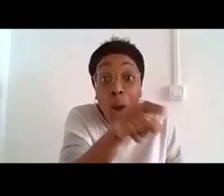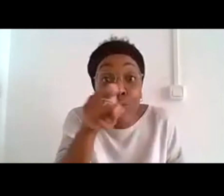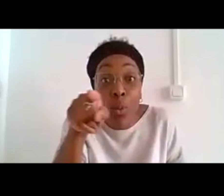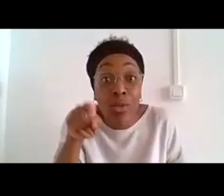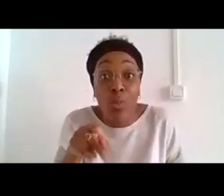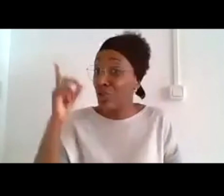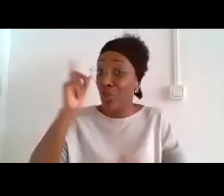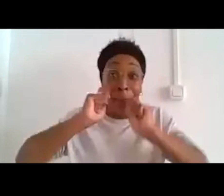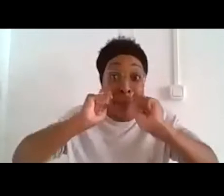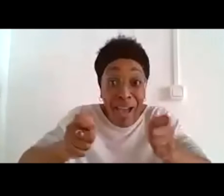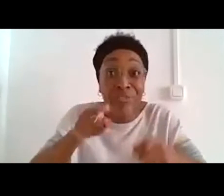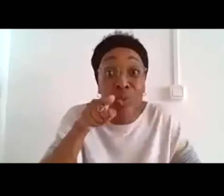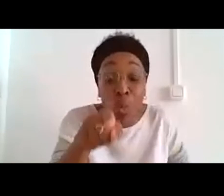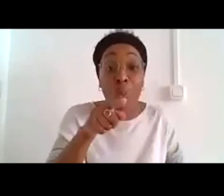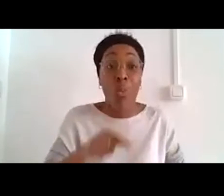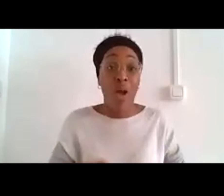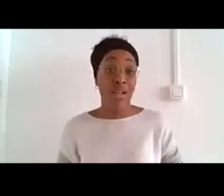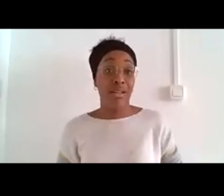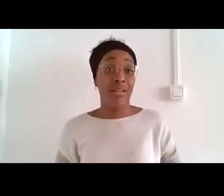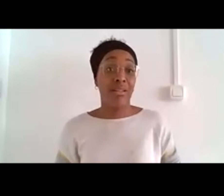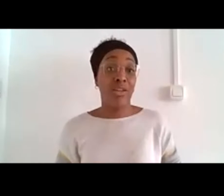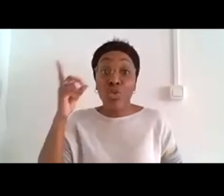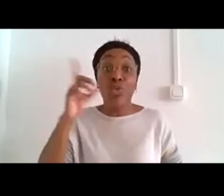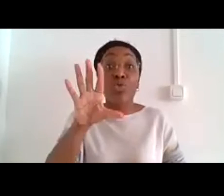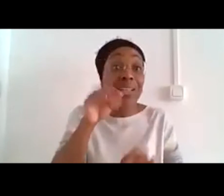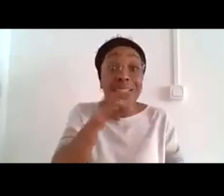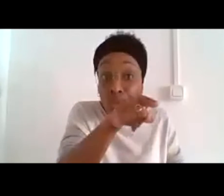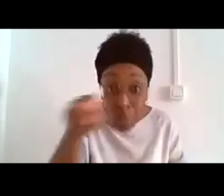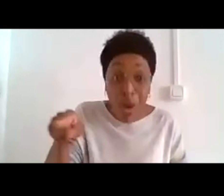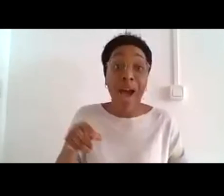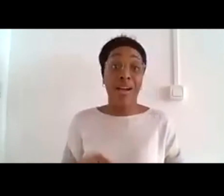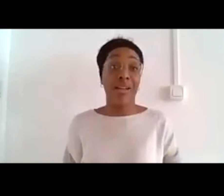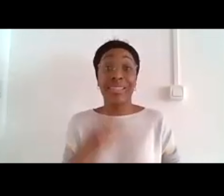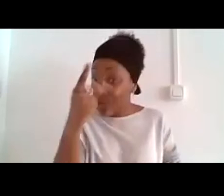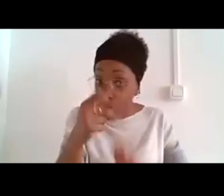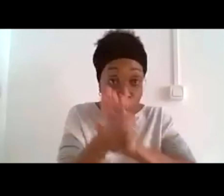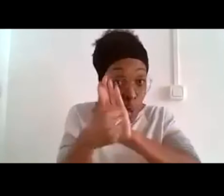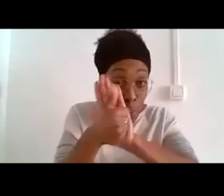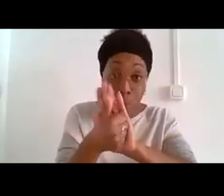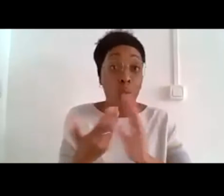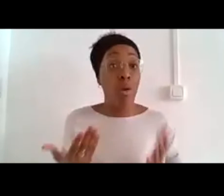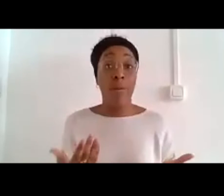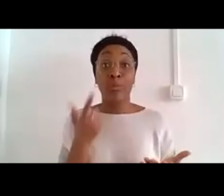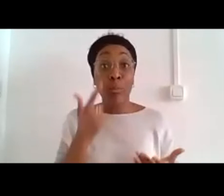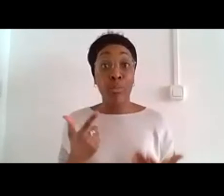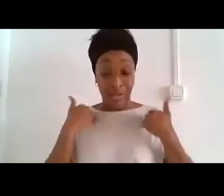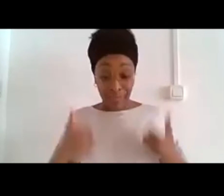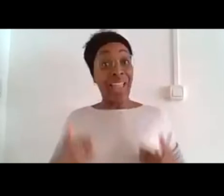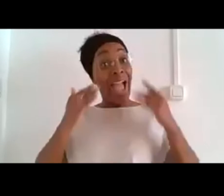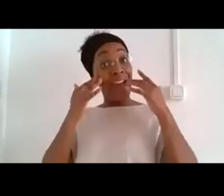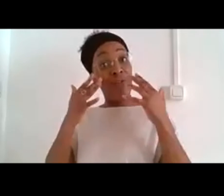désigné. Alors, on n'est pas au tribunal désigné coupable. Tu es désigné pour être cet